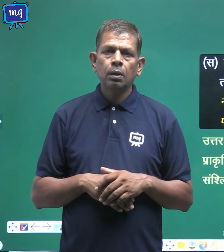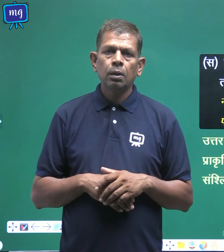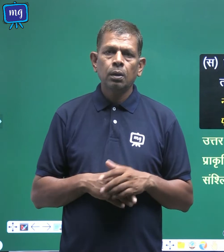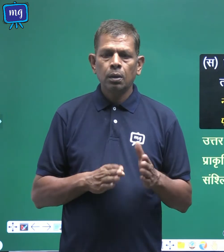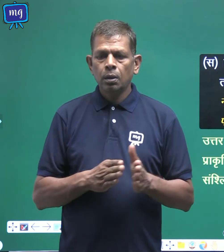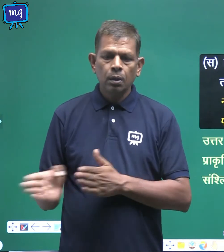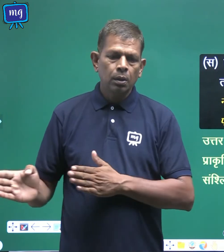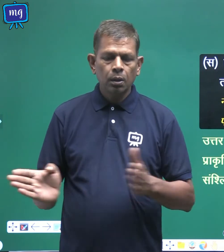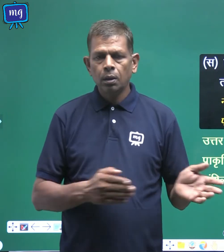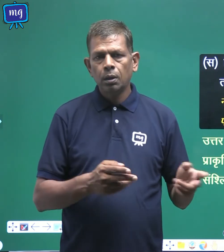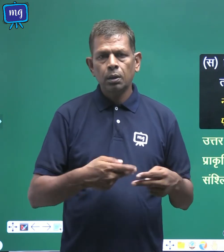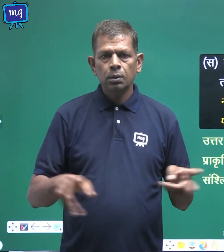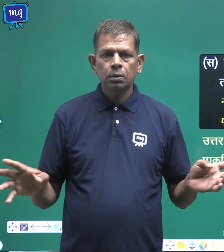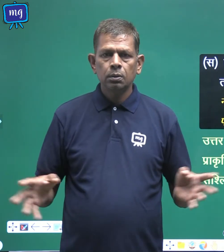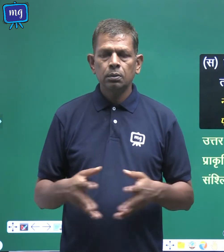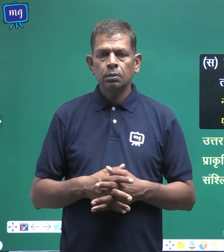वर्गीकृत कीजिए।